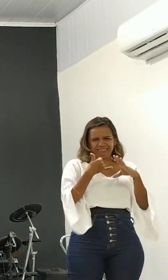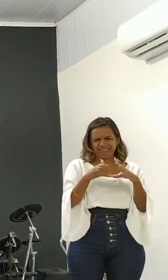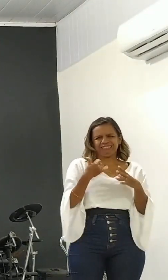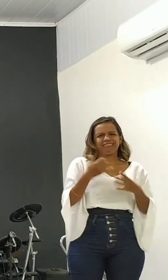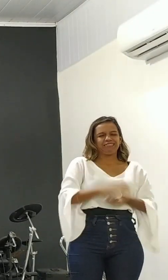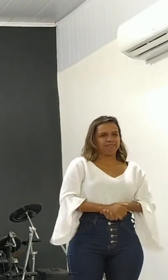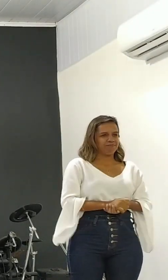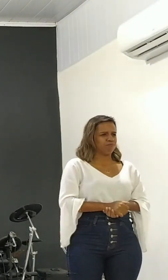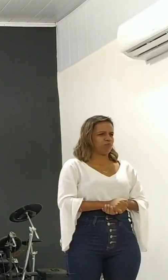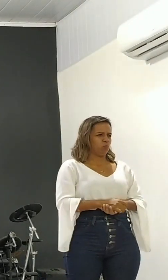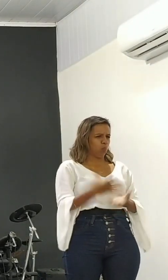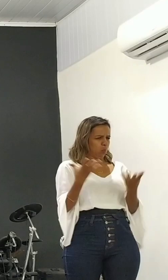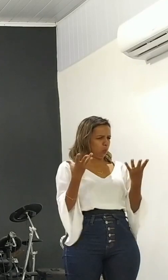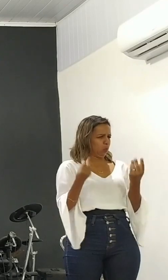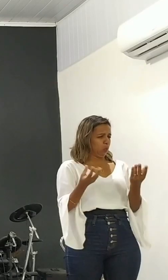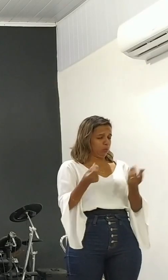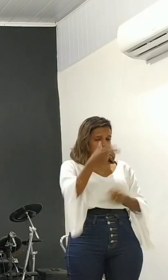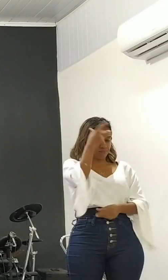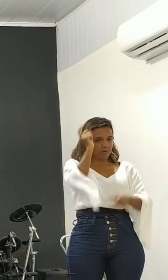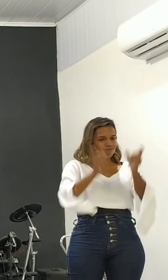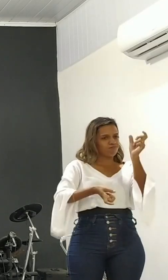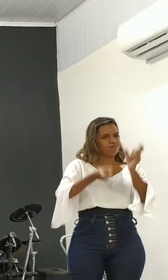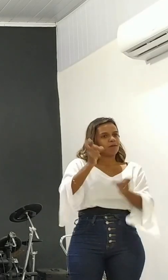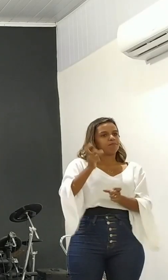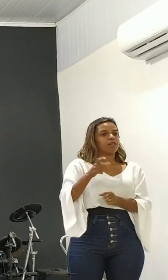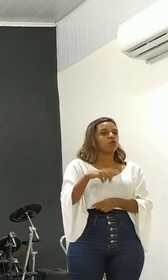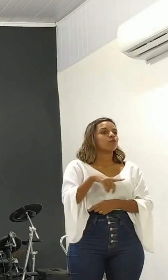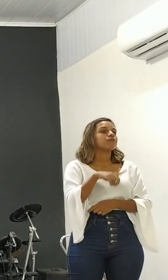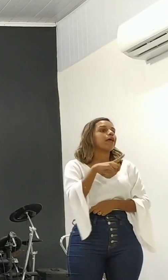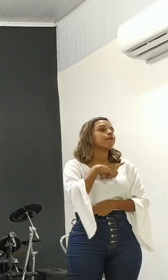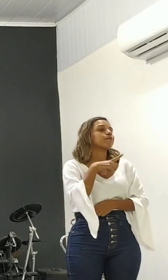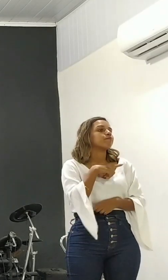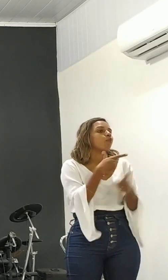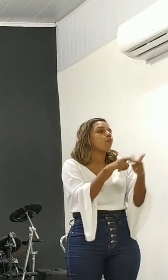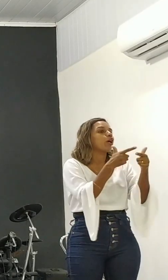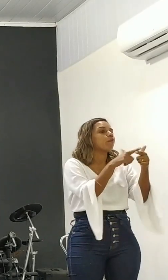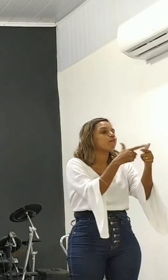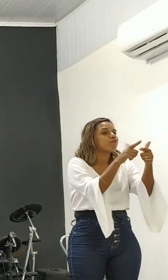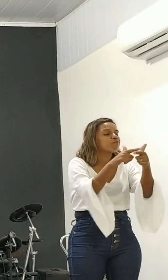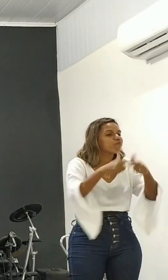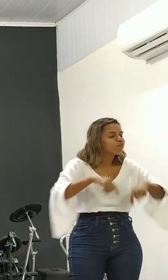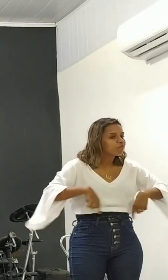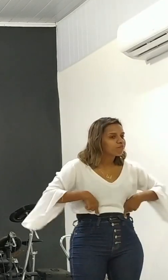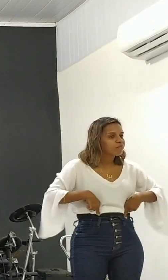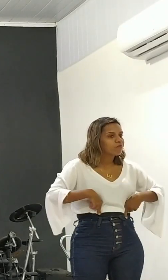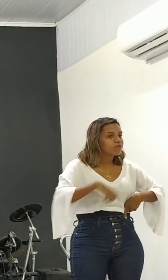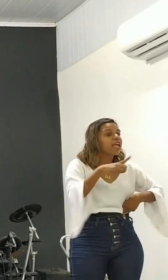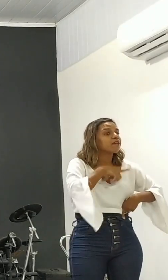Uma galera no WhatsApp. Mas quando você está com um problema, qual deles vai te socorrer?